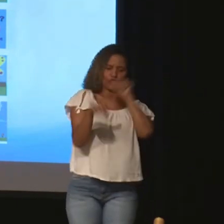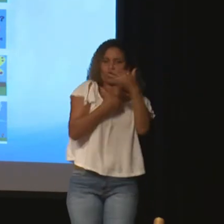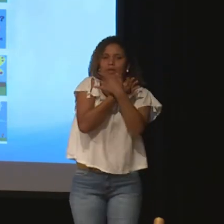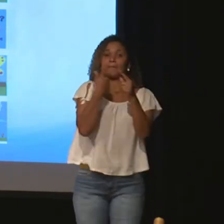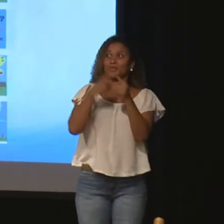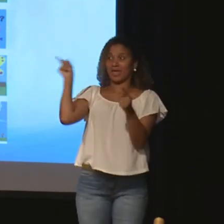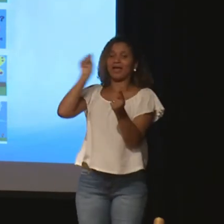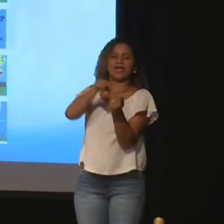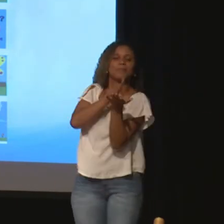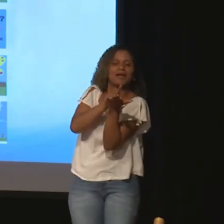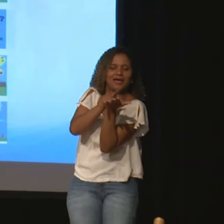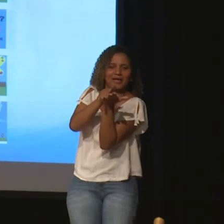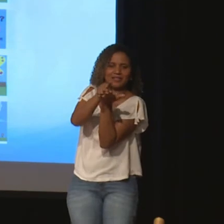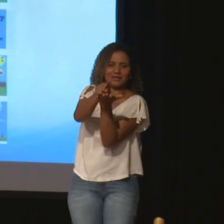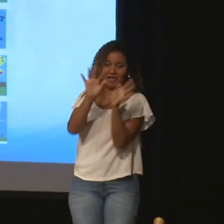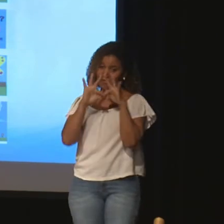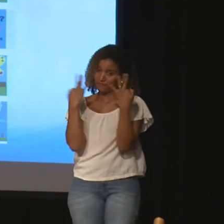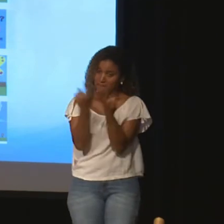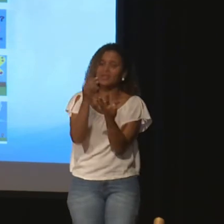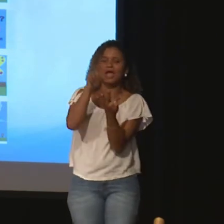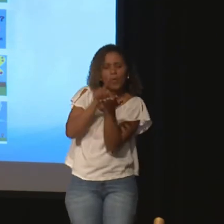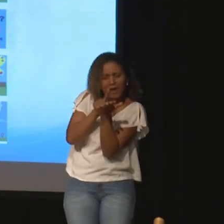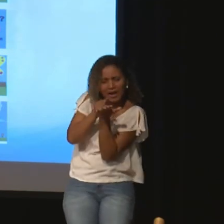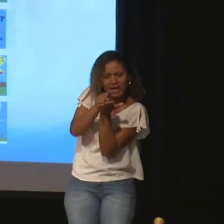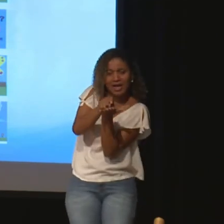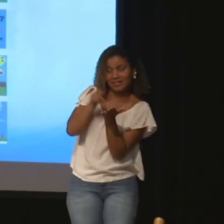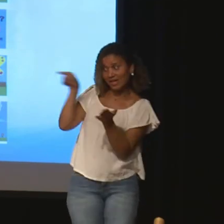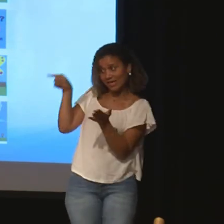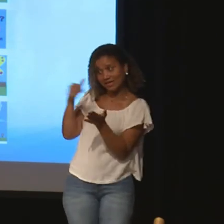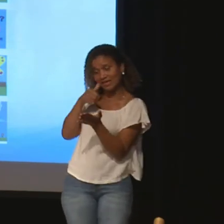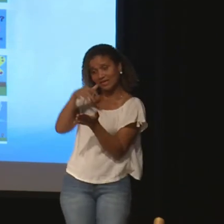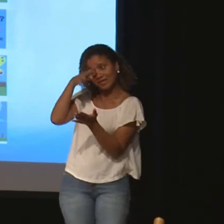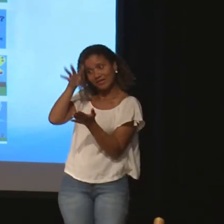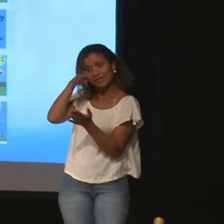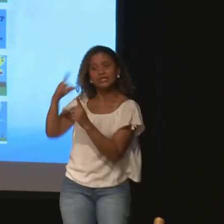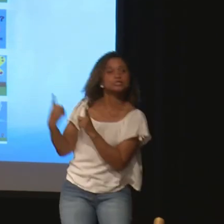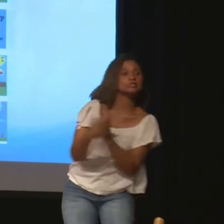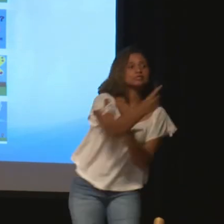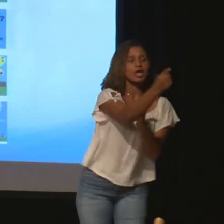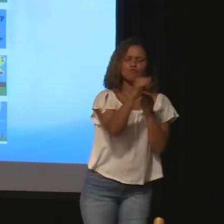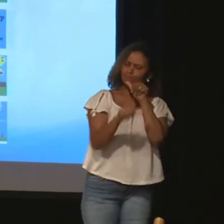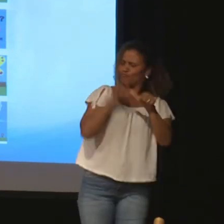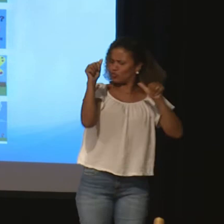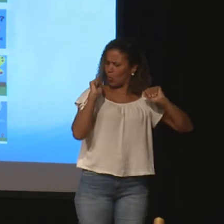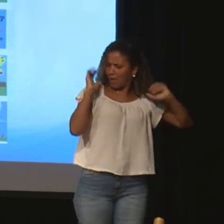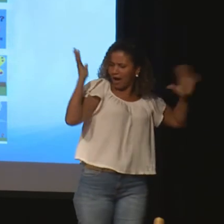linda, porque ela era uma borboleta, era uma lagarta, e aí ela conseguiu. Então,